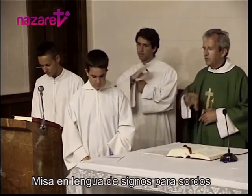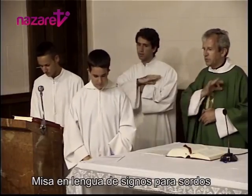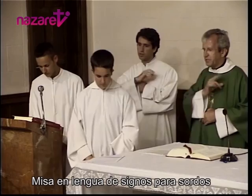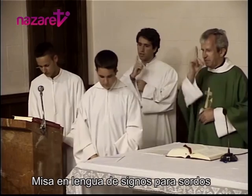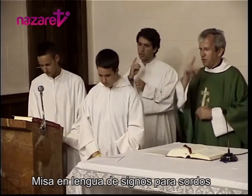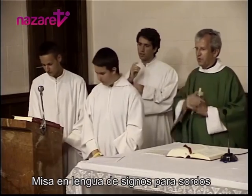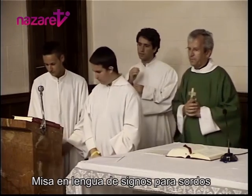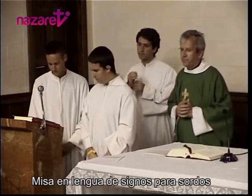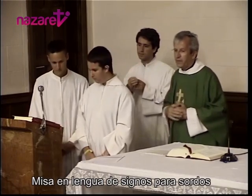Te lo pedimos, Señor.